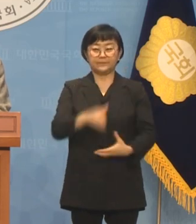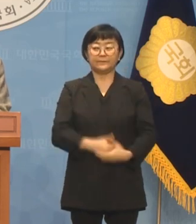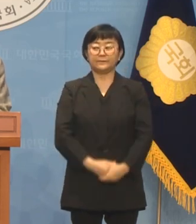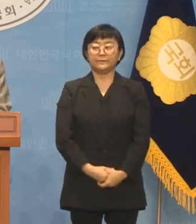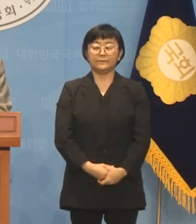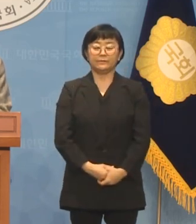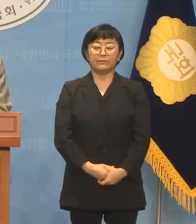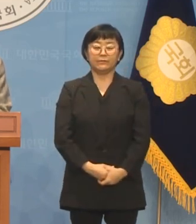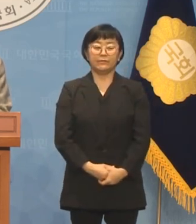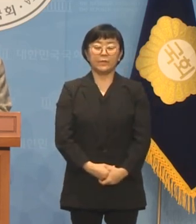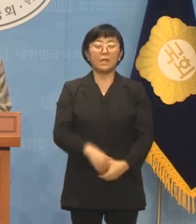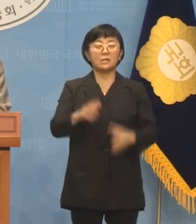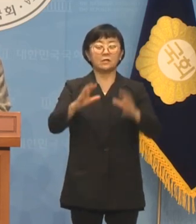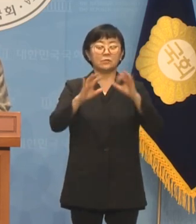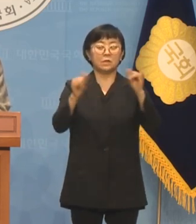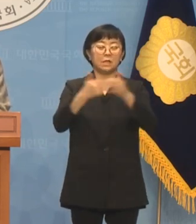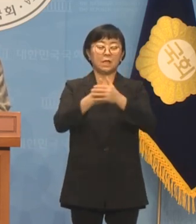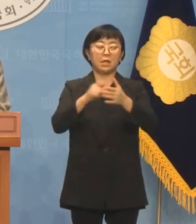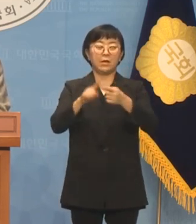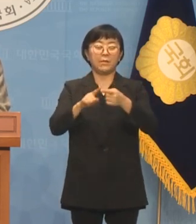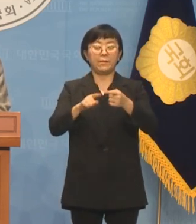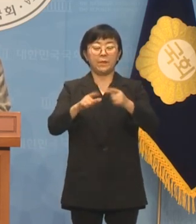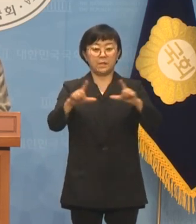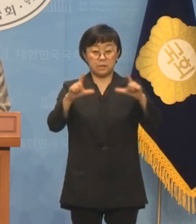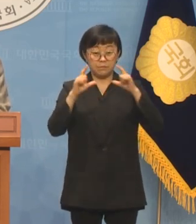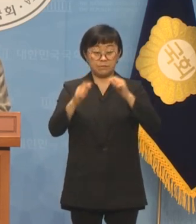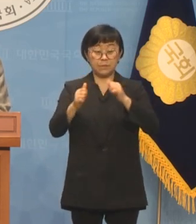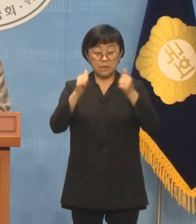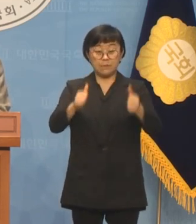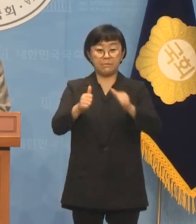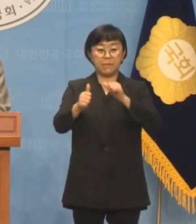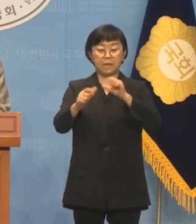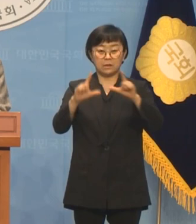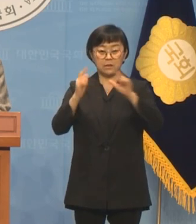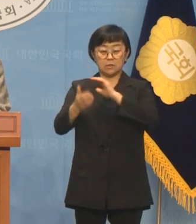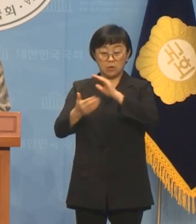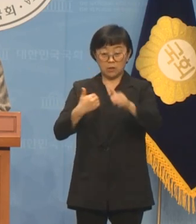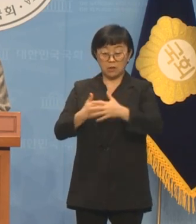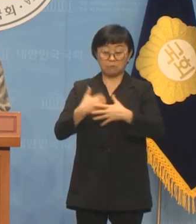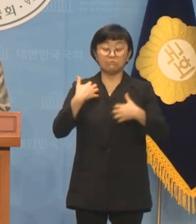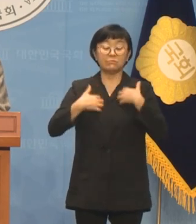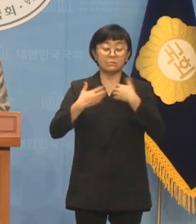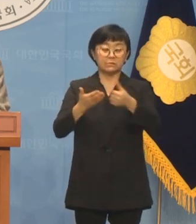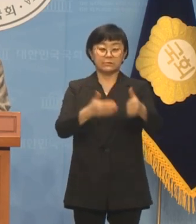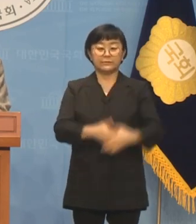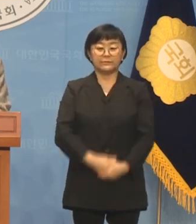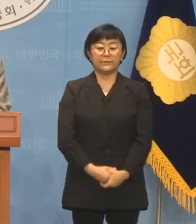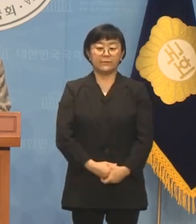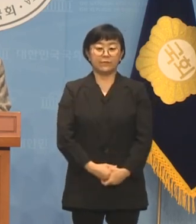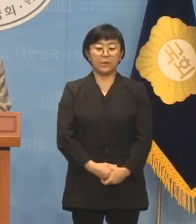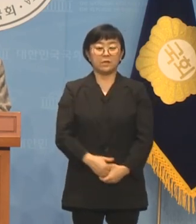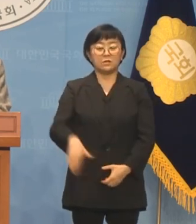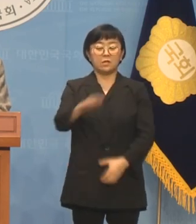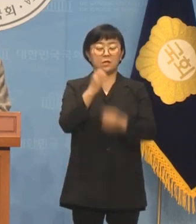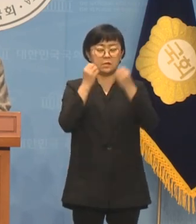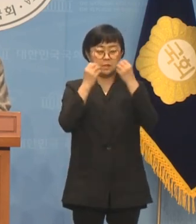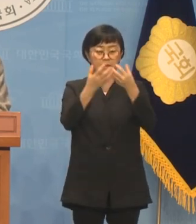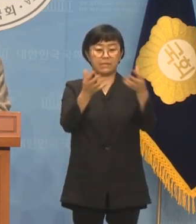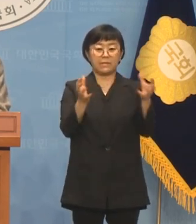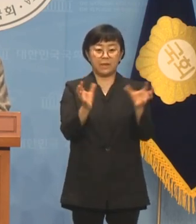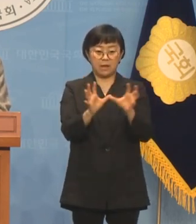받아왔습니다. 그 민심의 철퇴가 있기 전까지 마음껏 즐겨두시길 바라겠습니다. 저희